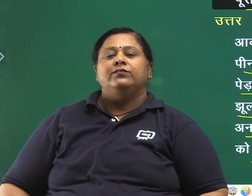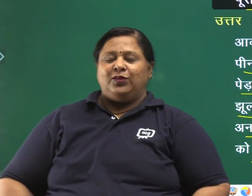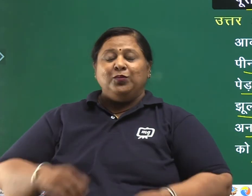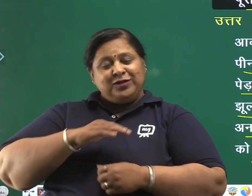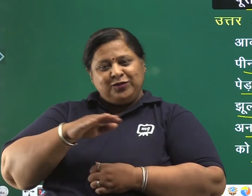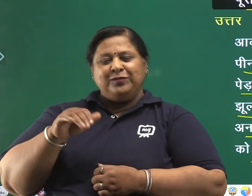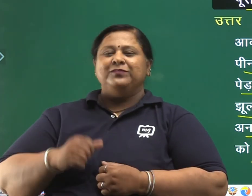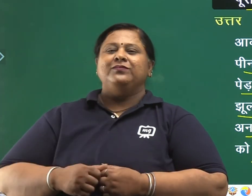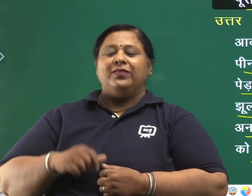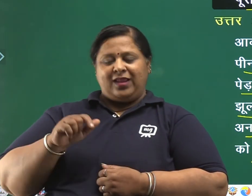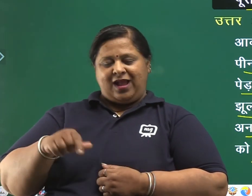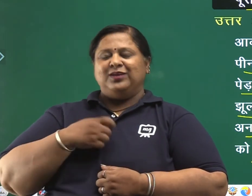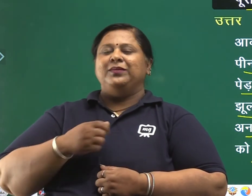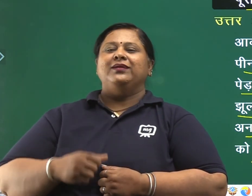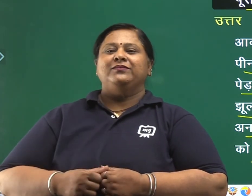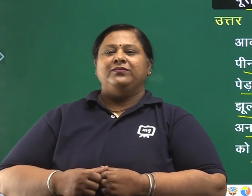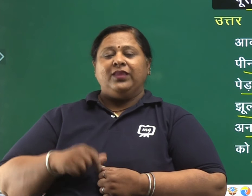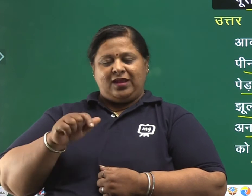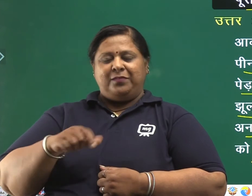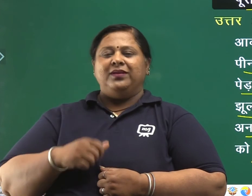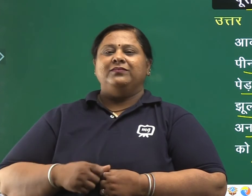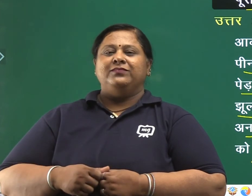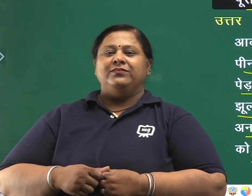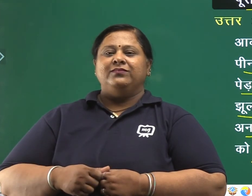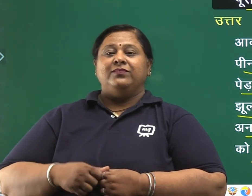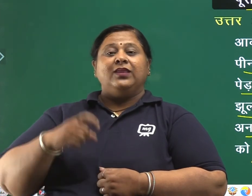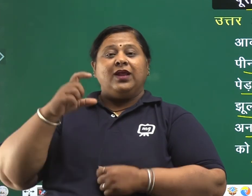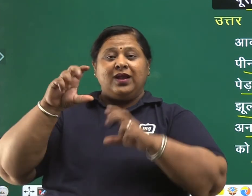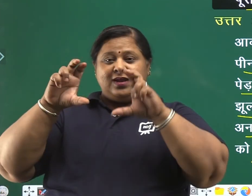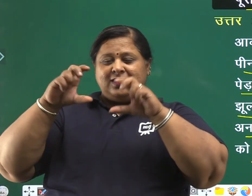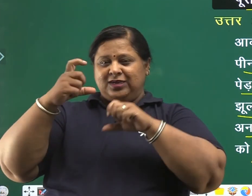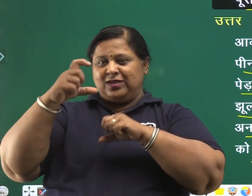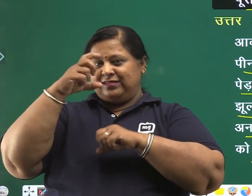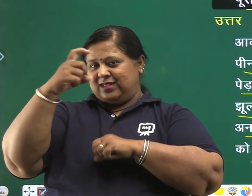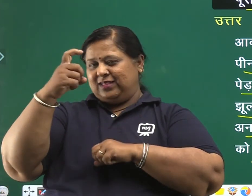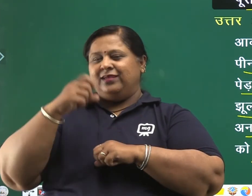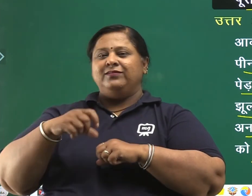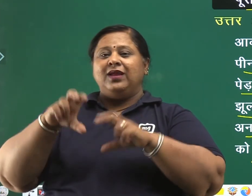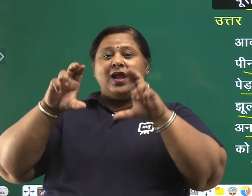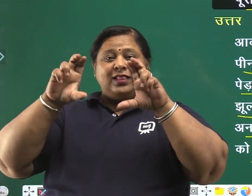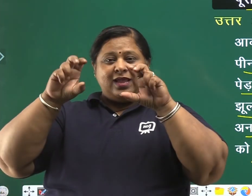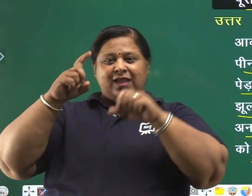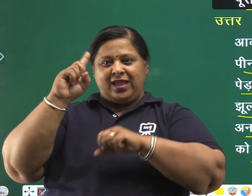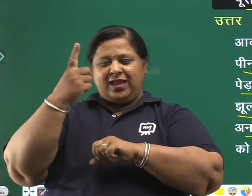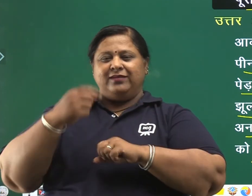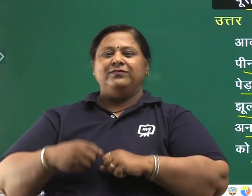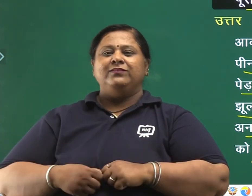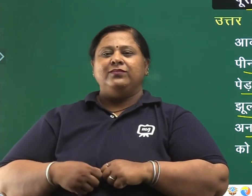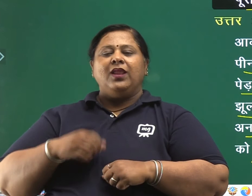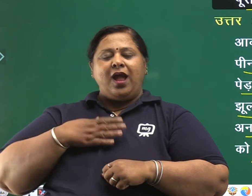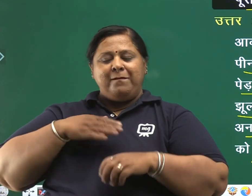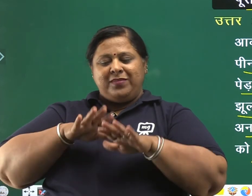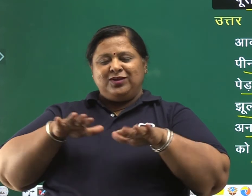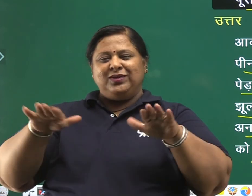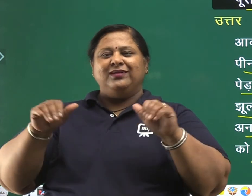तो बच्चों, आज हमने यहाँ पर कक्षा 7 के अध्याय 1 हम